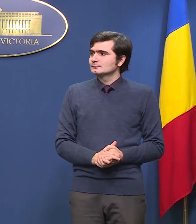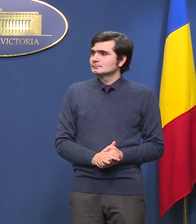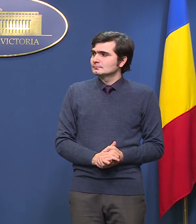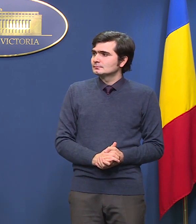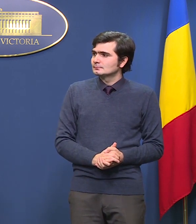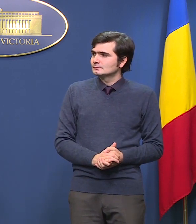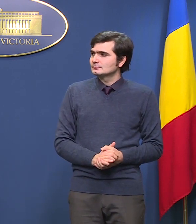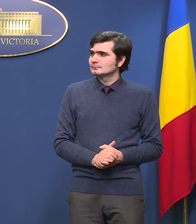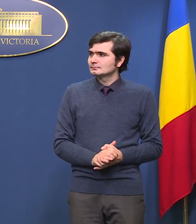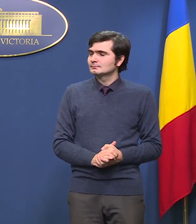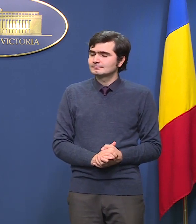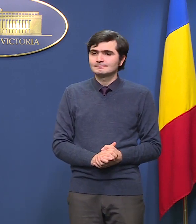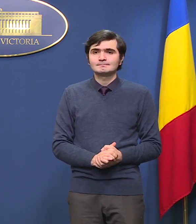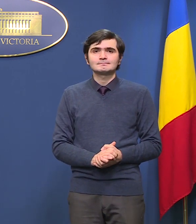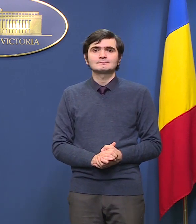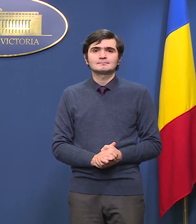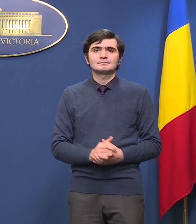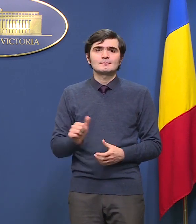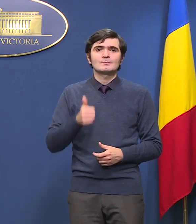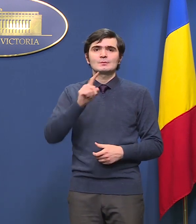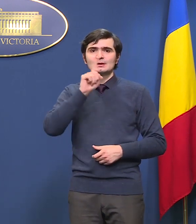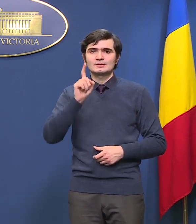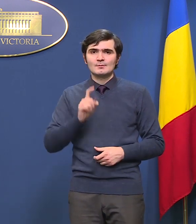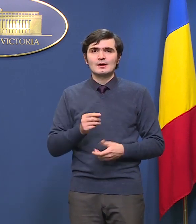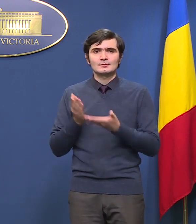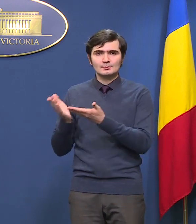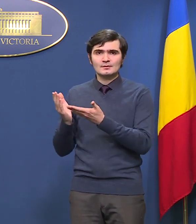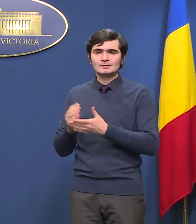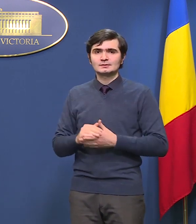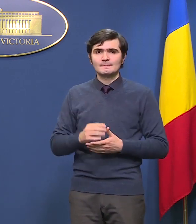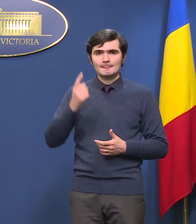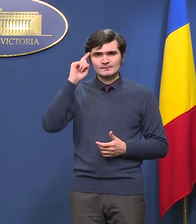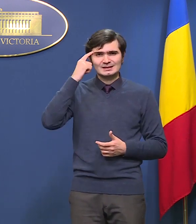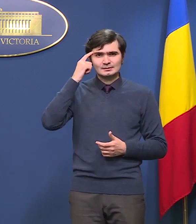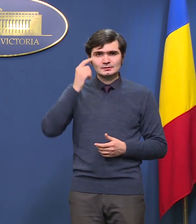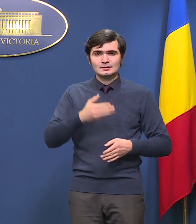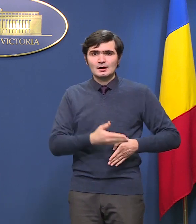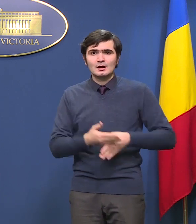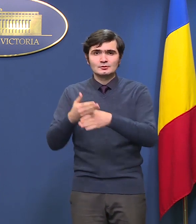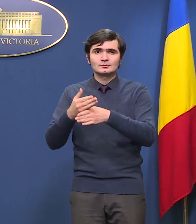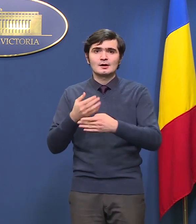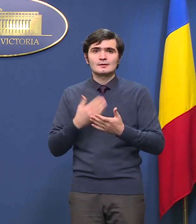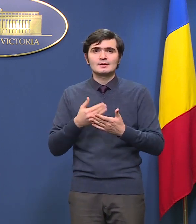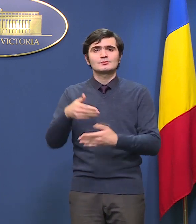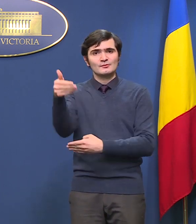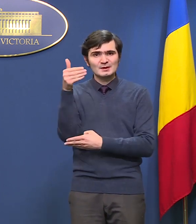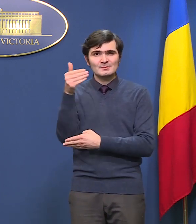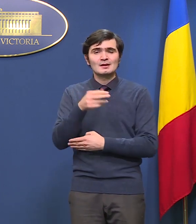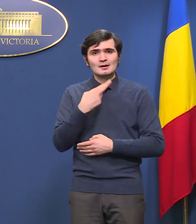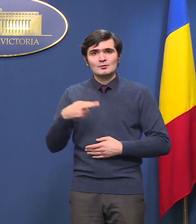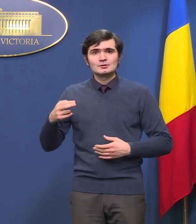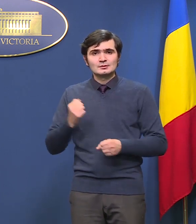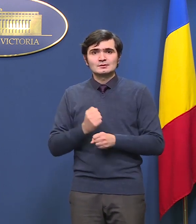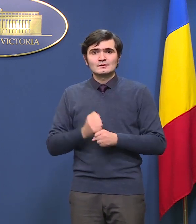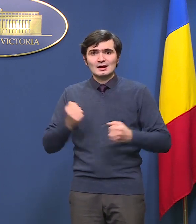TV. O primă întrebare, domnule premier, luați în considerare și ajutoare pentru firmele care continuă să-și desfășoare activitatea, chiar dacă